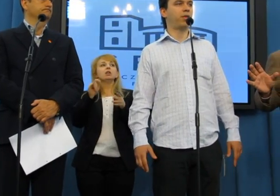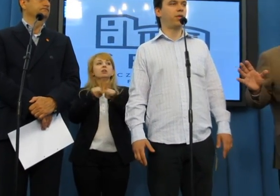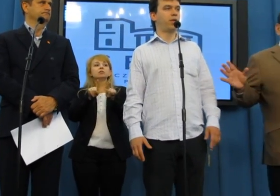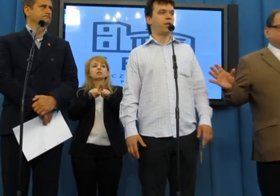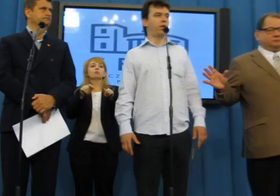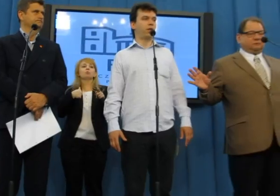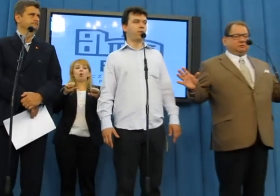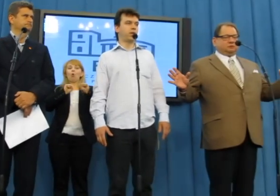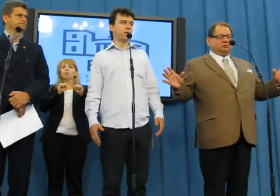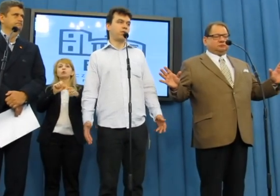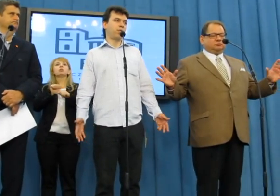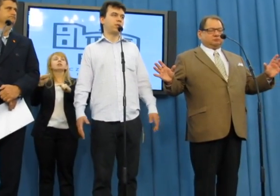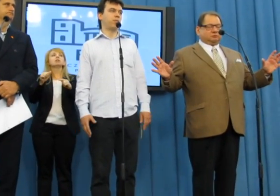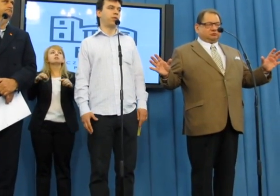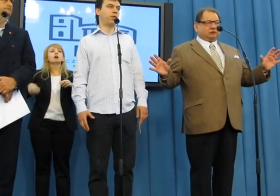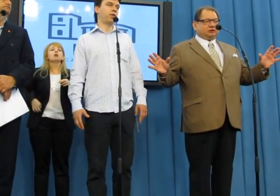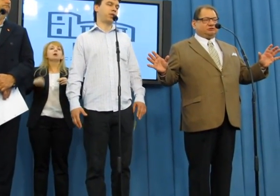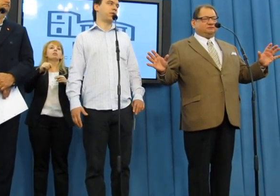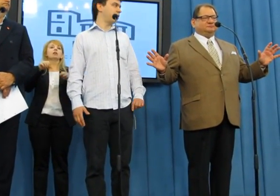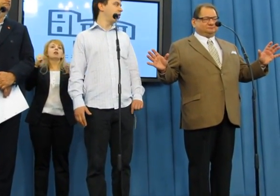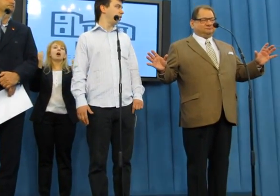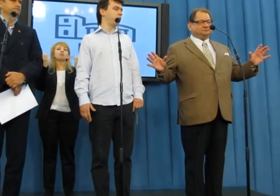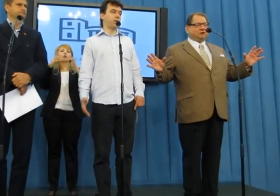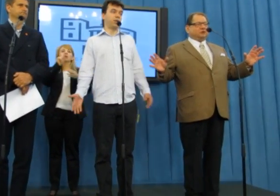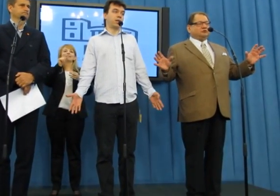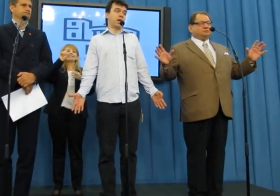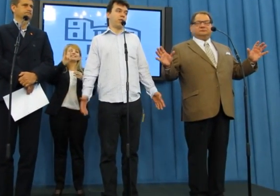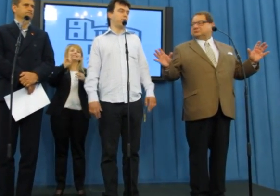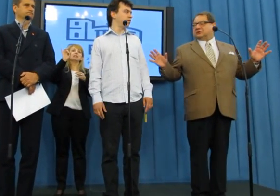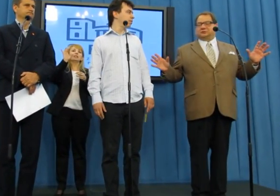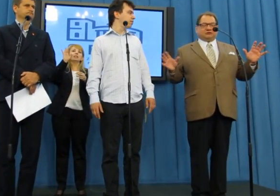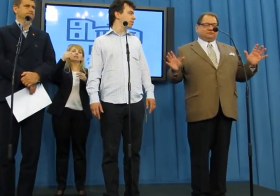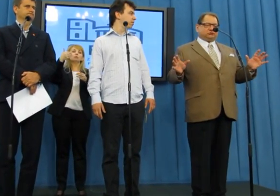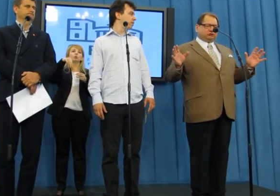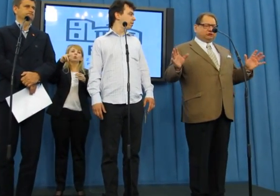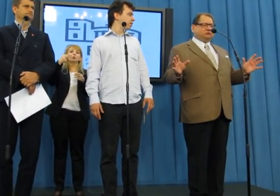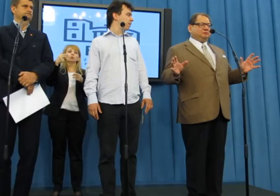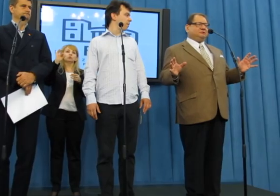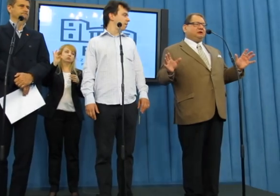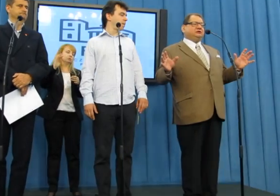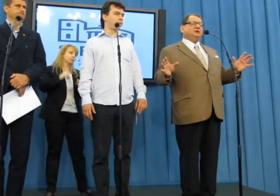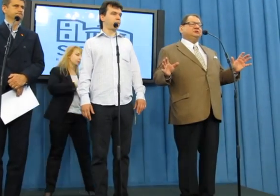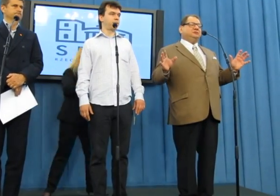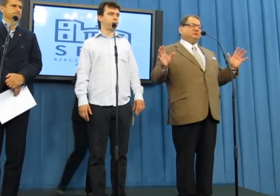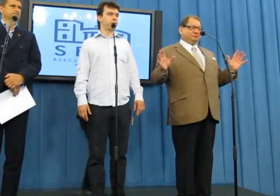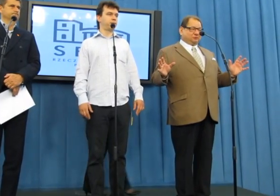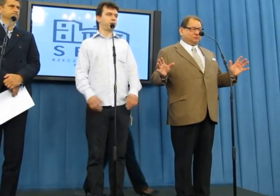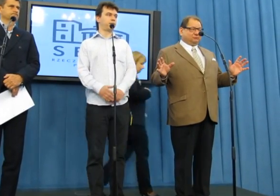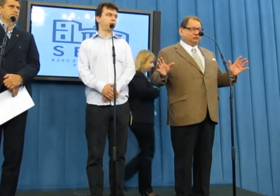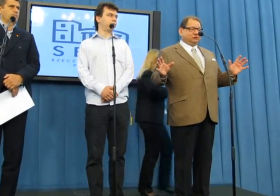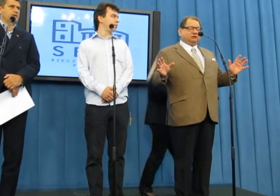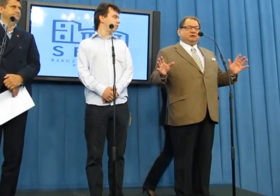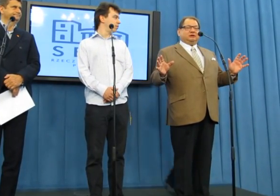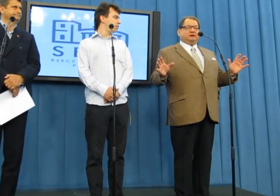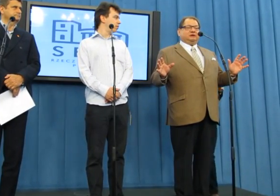bono mecenas Bogumił Zygmunt. Tak to jest. Drodzy państwo, jeszcze jedno, bo adwokatki mają z tym olbrzymi